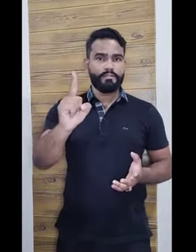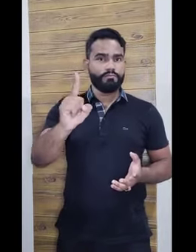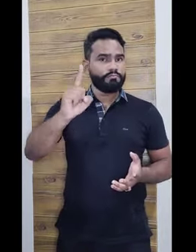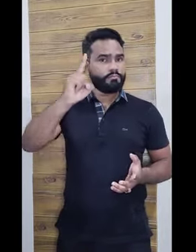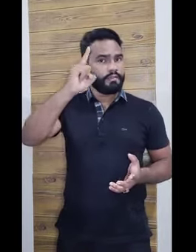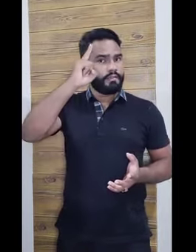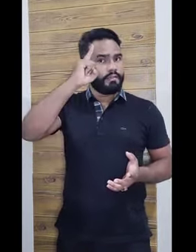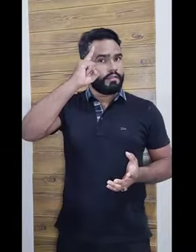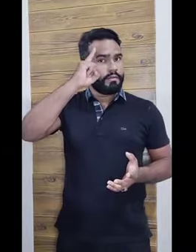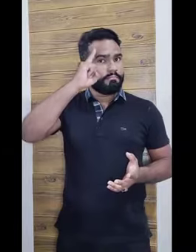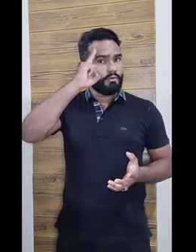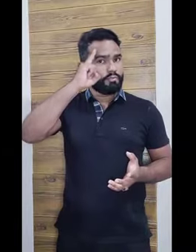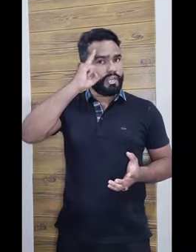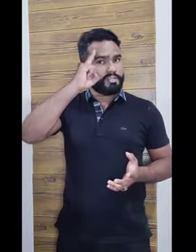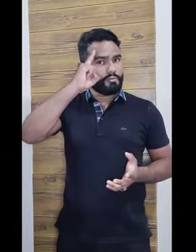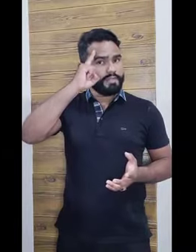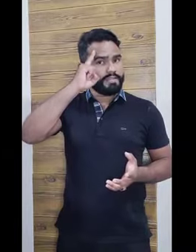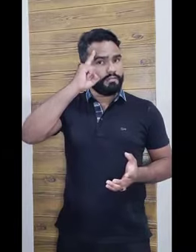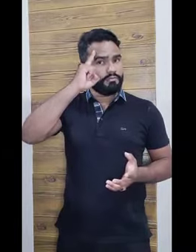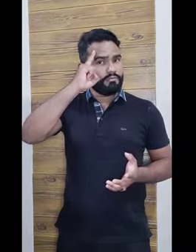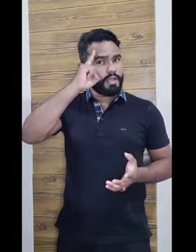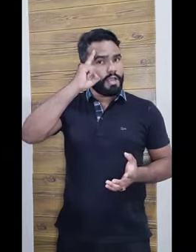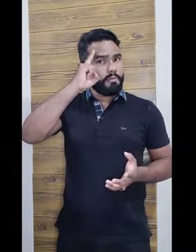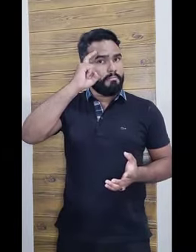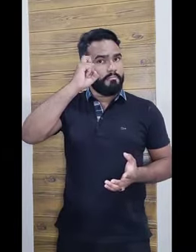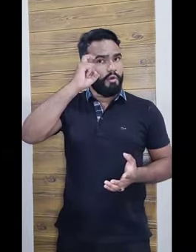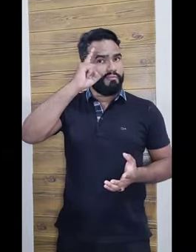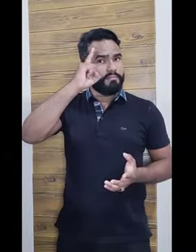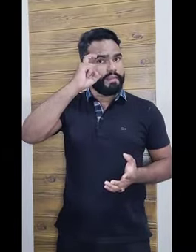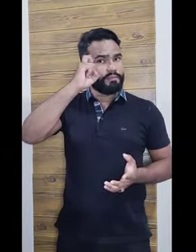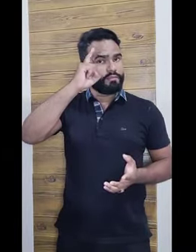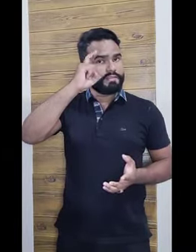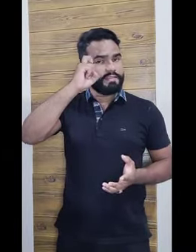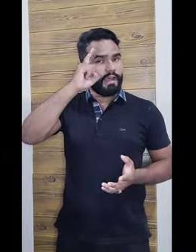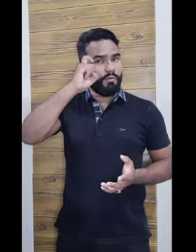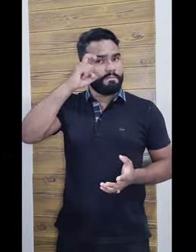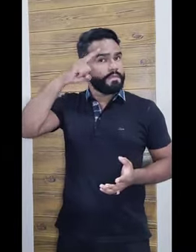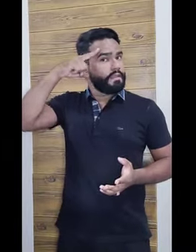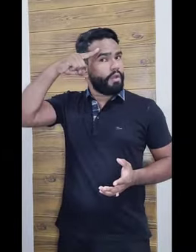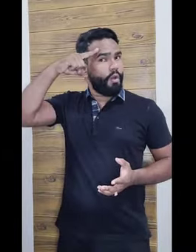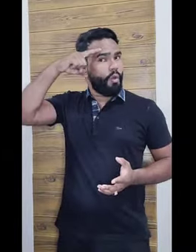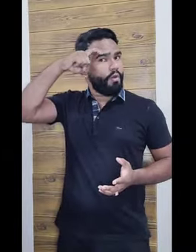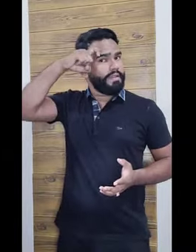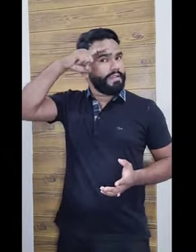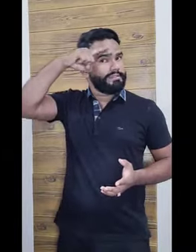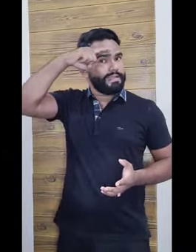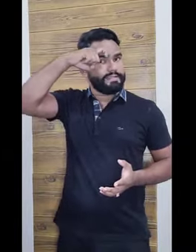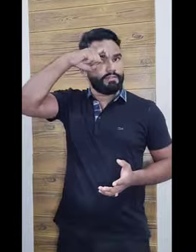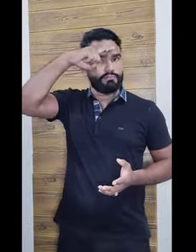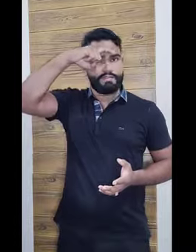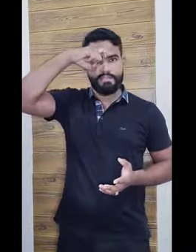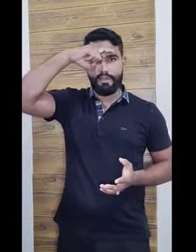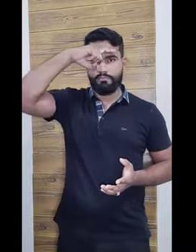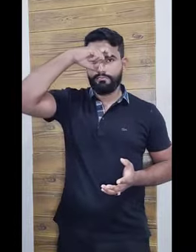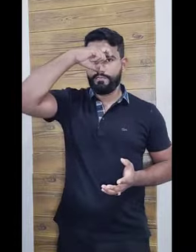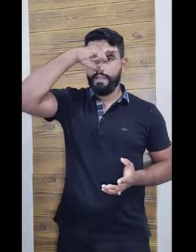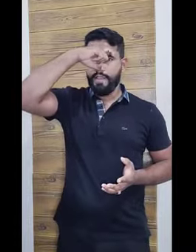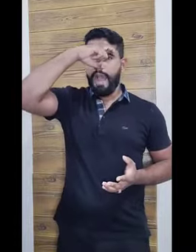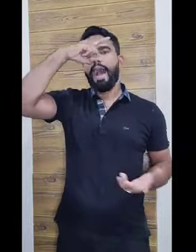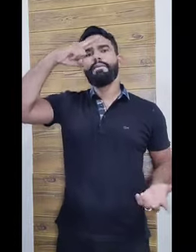Configuração, ponto de articulação, movimento do sinal, orientação do sinal. Ah, mas